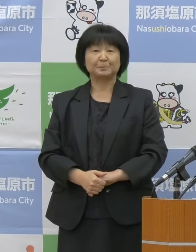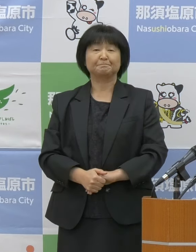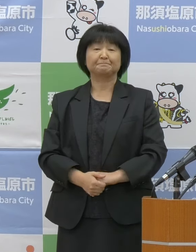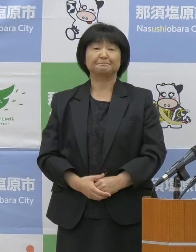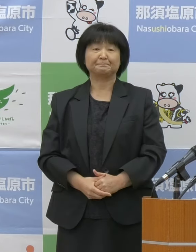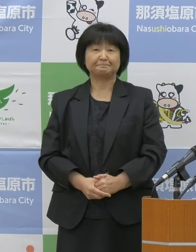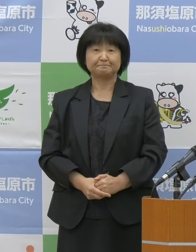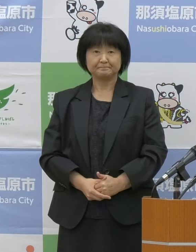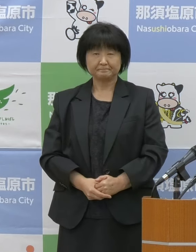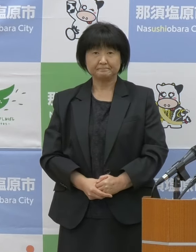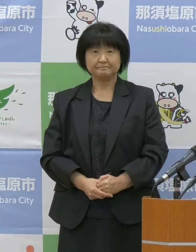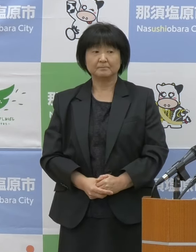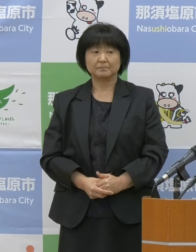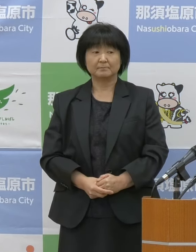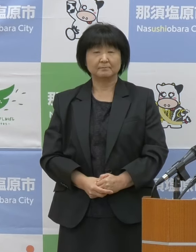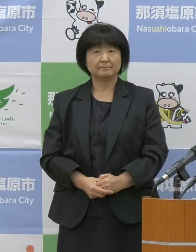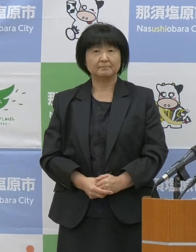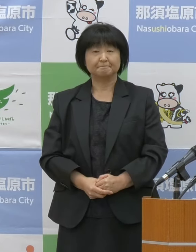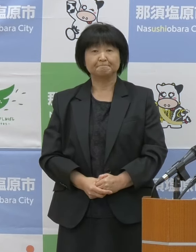に考えております。